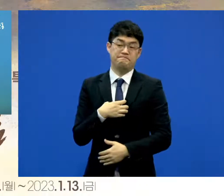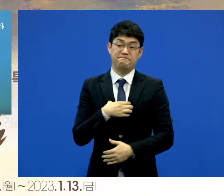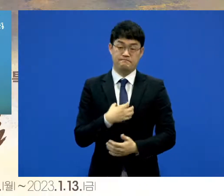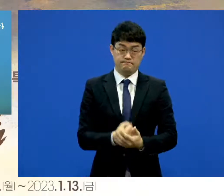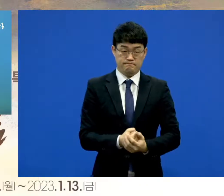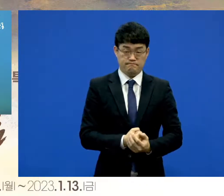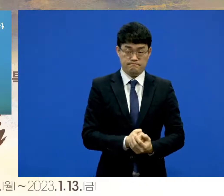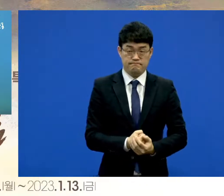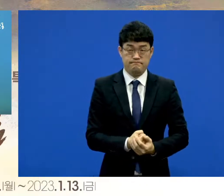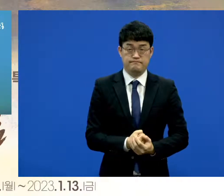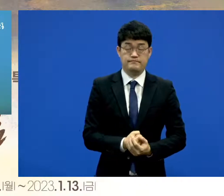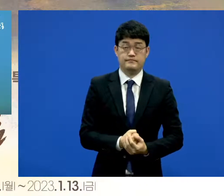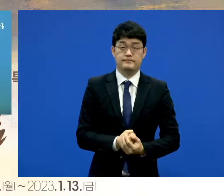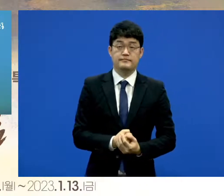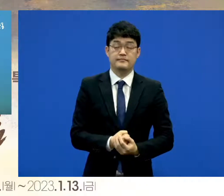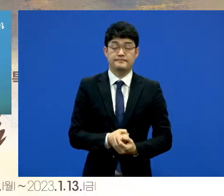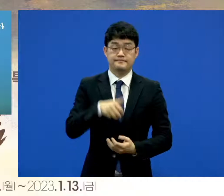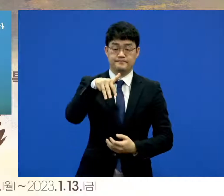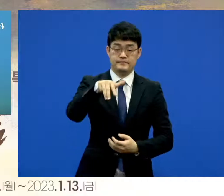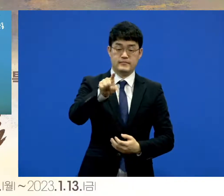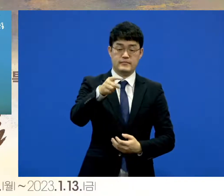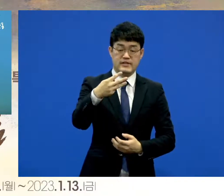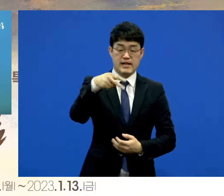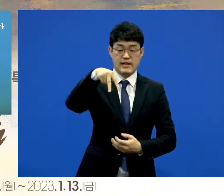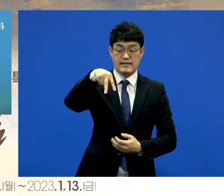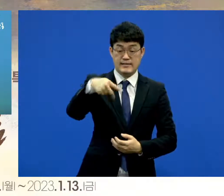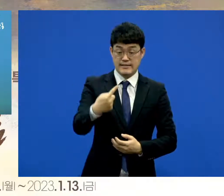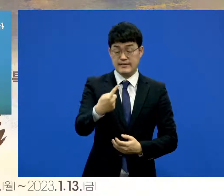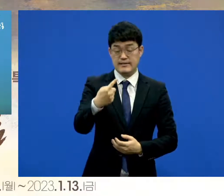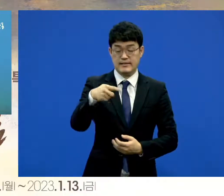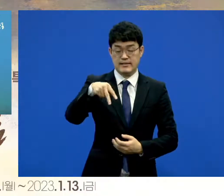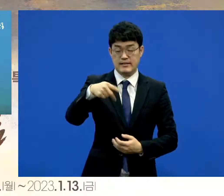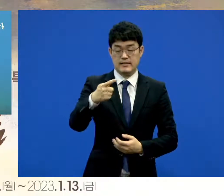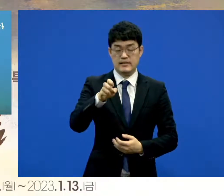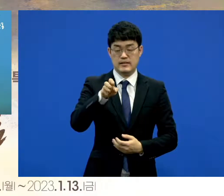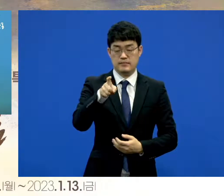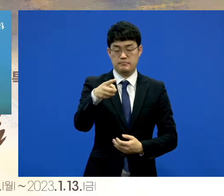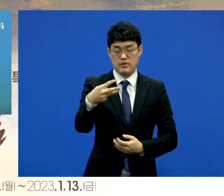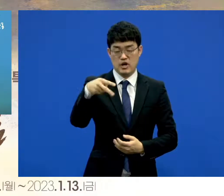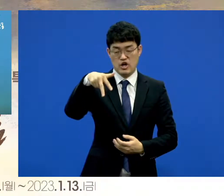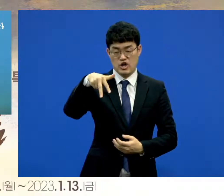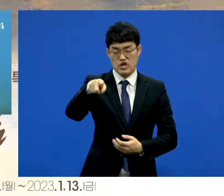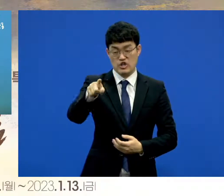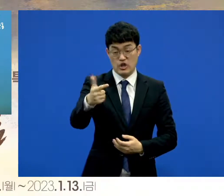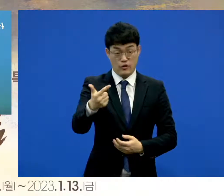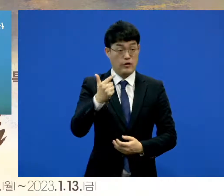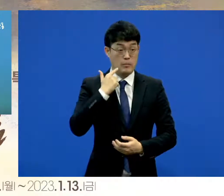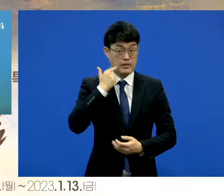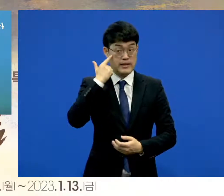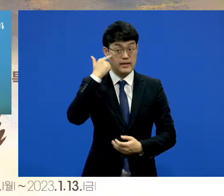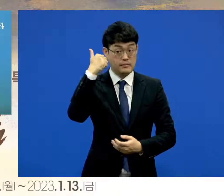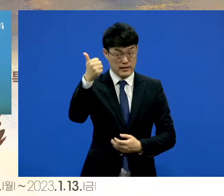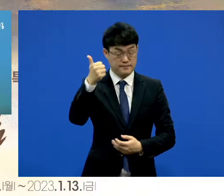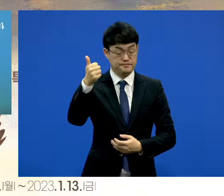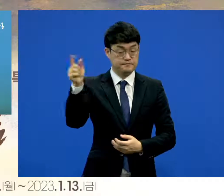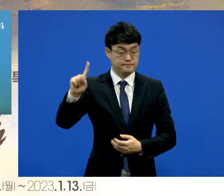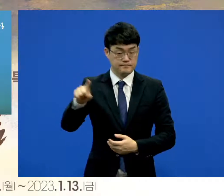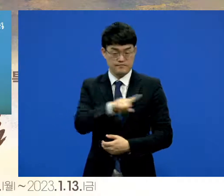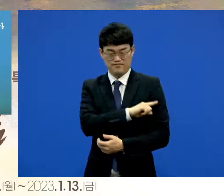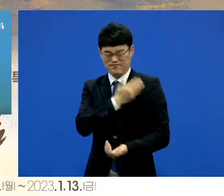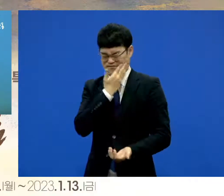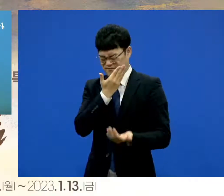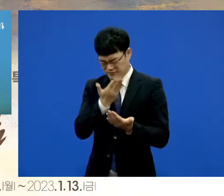유명한 찰스 풀전 목사님이 그렇게 자랑했던 성경 다음으로 소중한 책으로 꼽았던